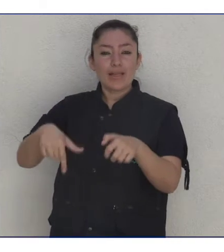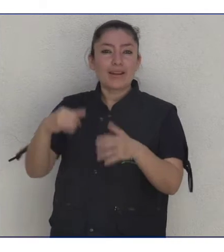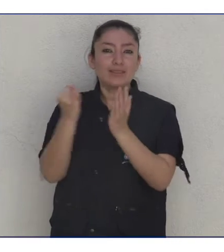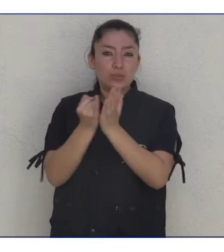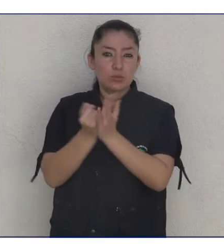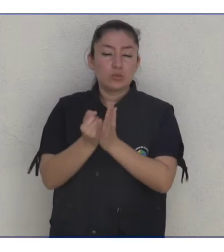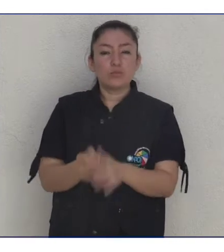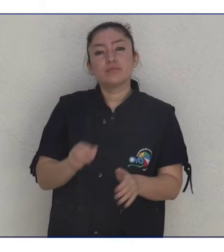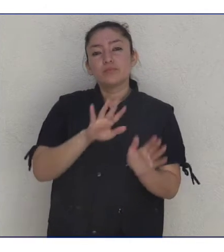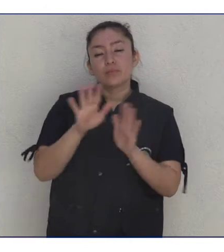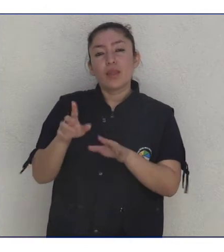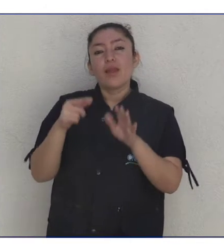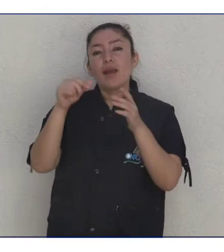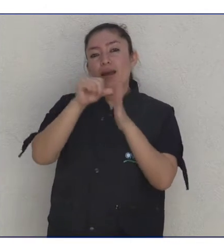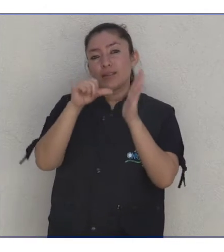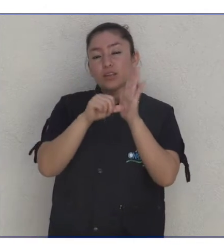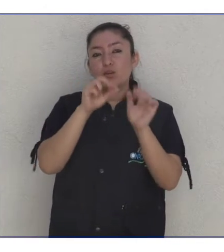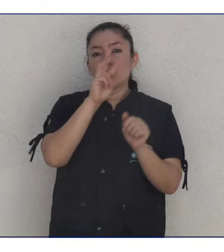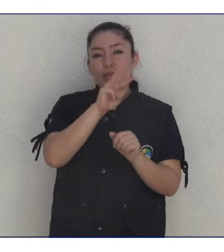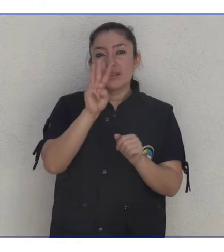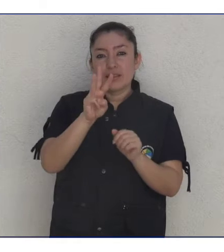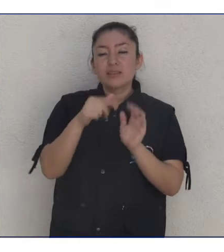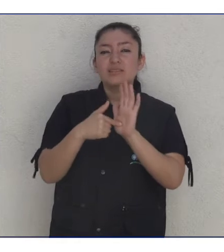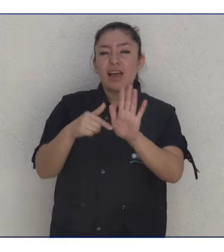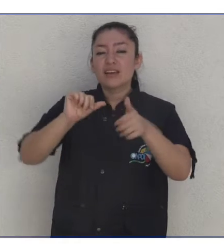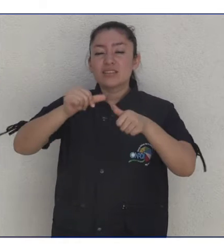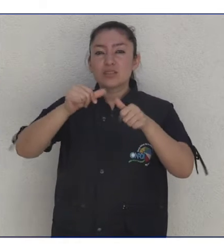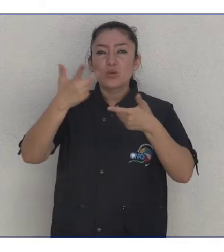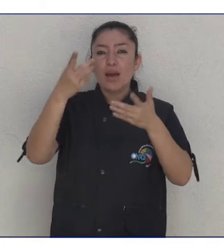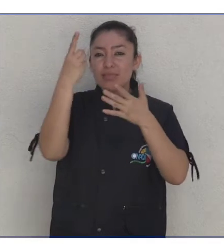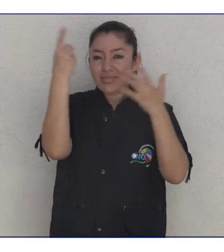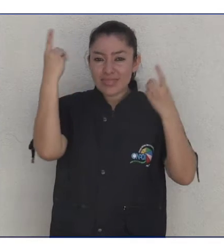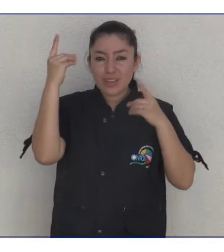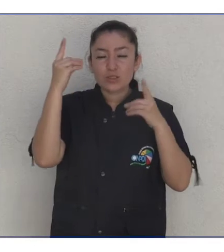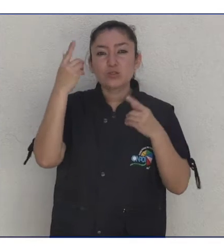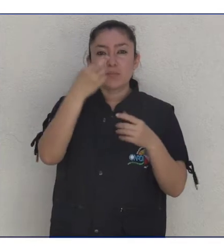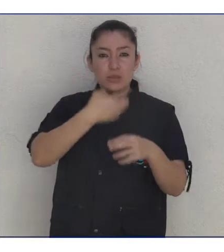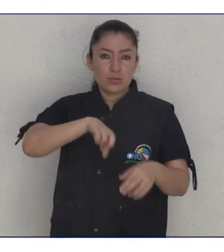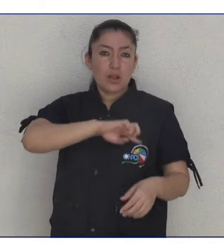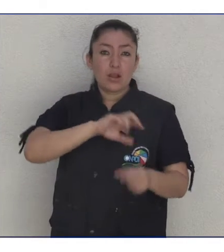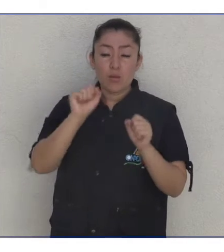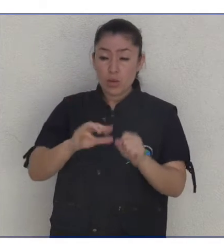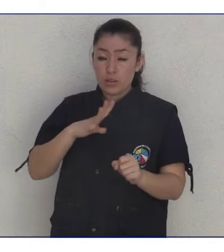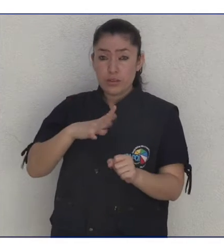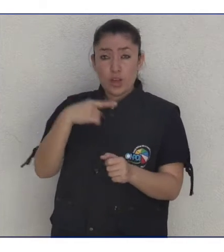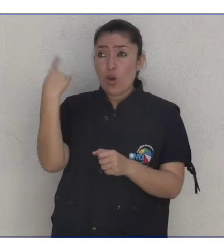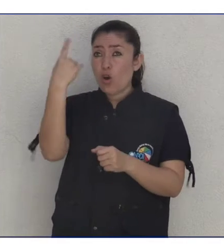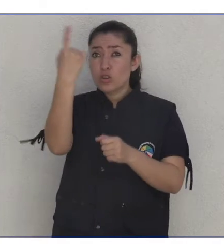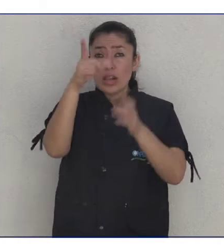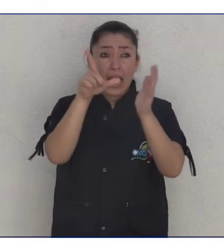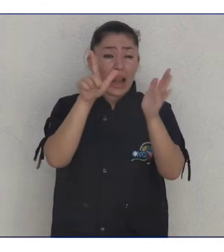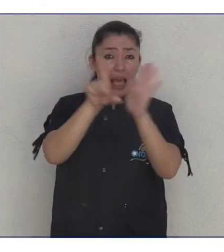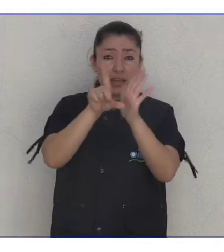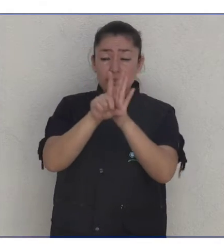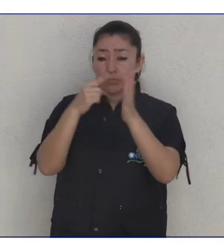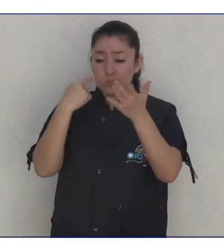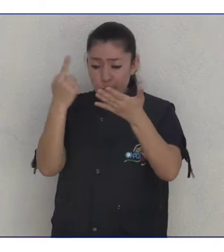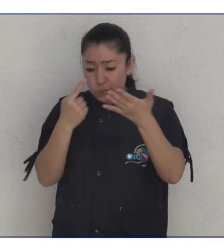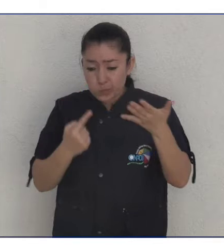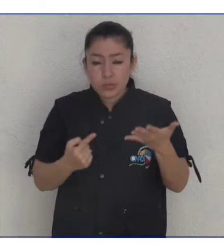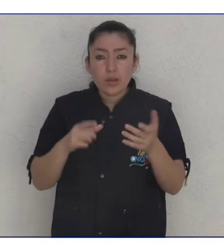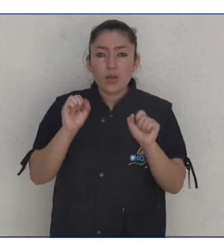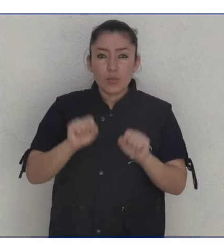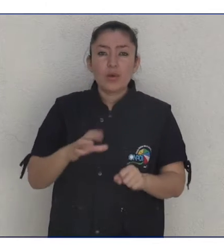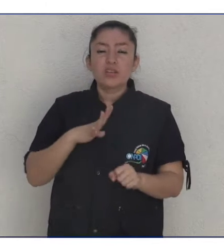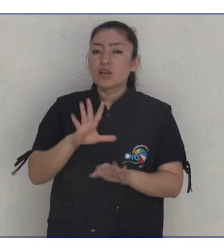institución. Artículo 33. Acceso a los datos personales. Sin perjuicio de lo que dispongan otras leyes, solo los titulares